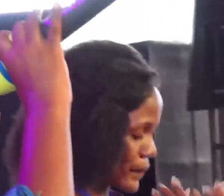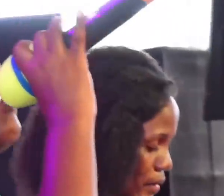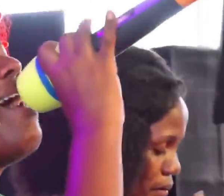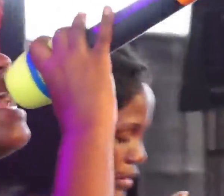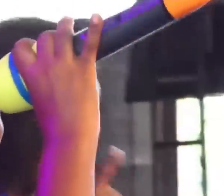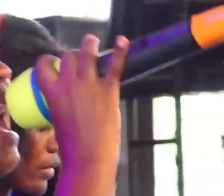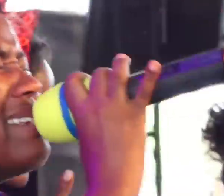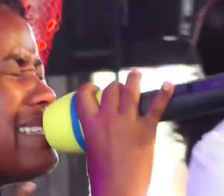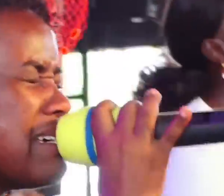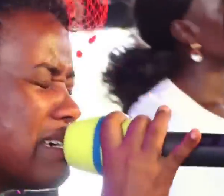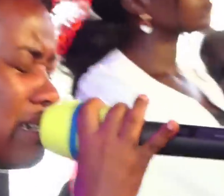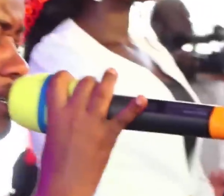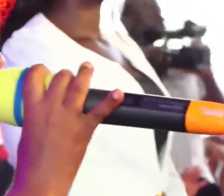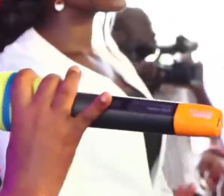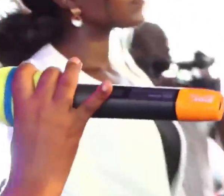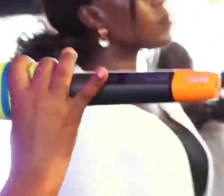olinaba ilonde banji